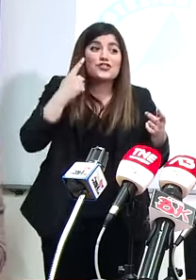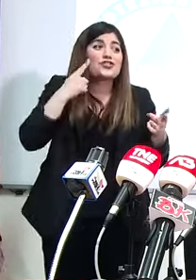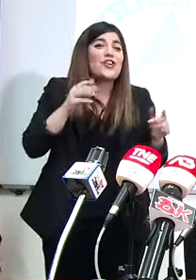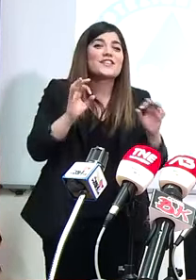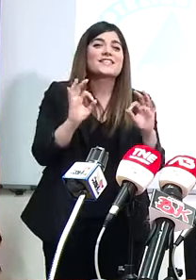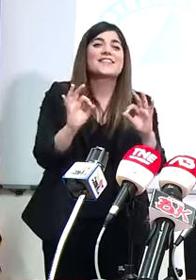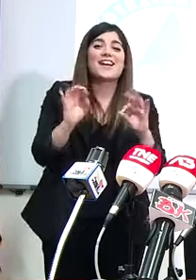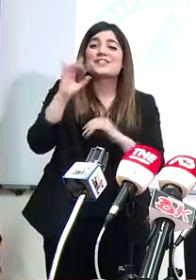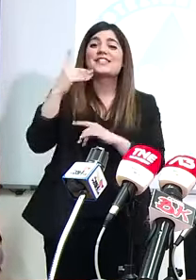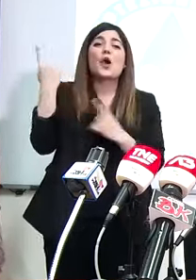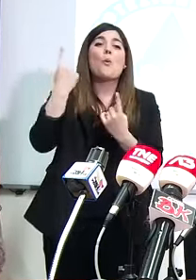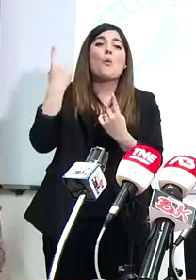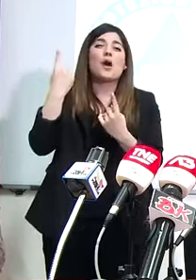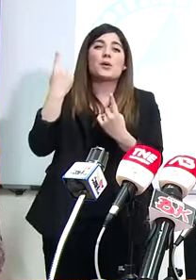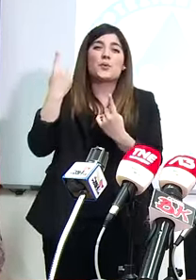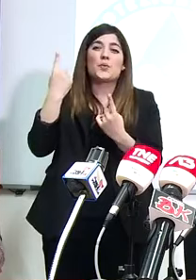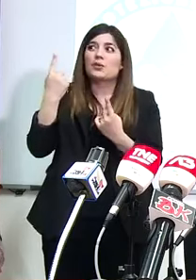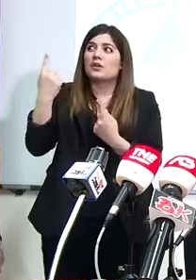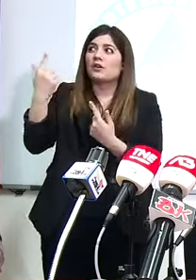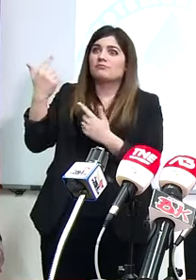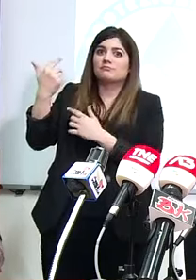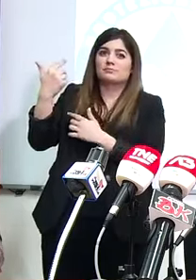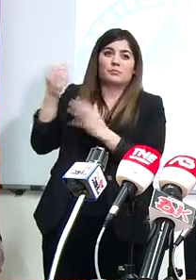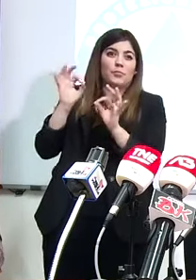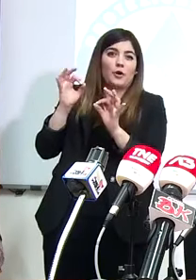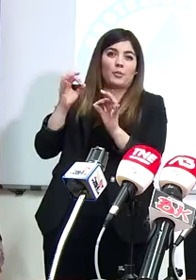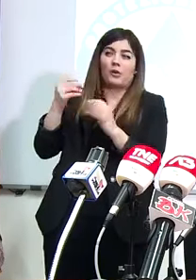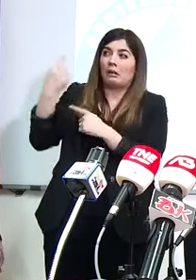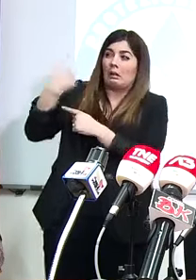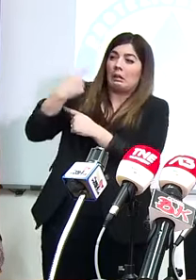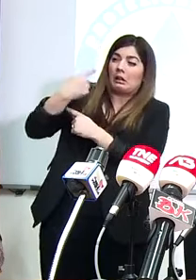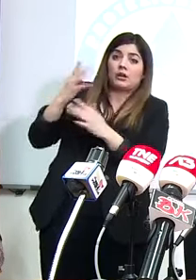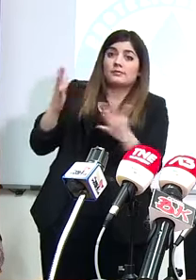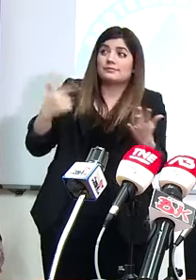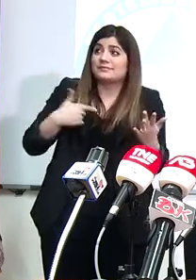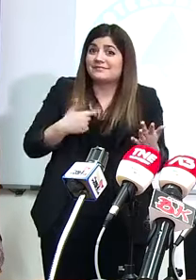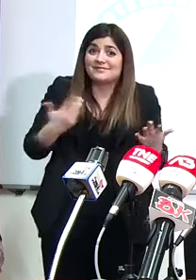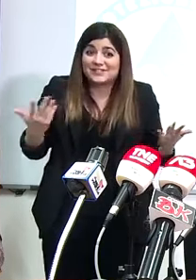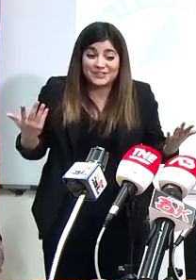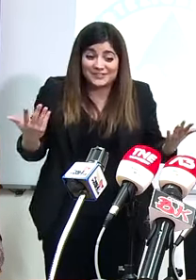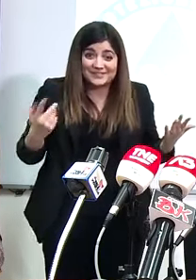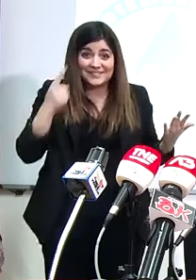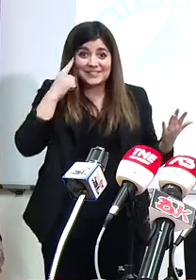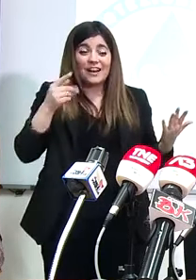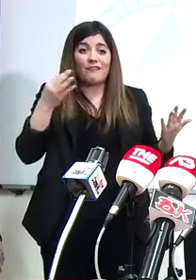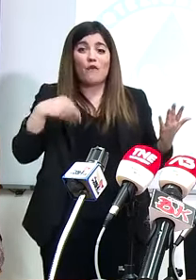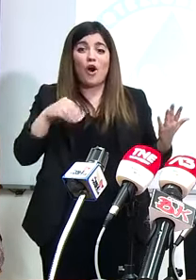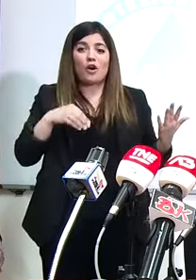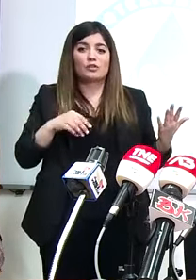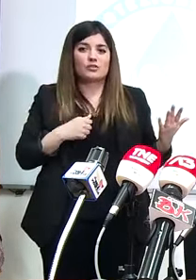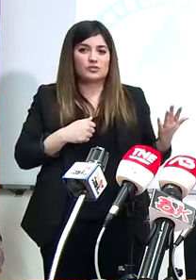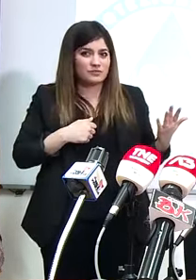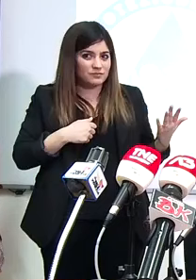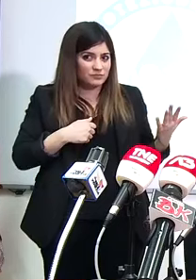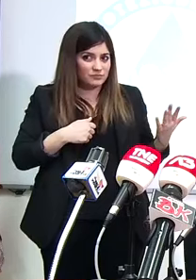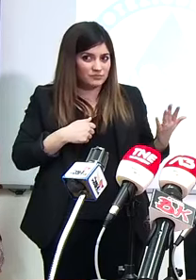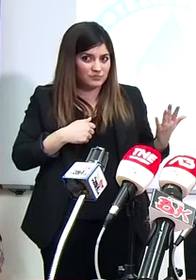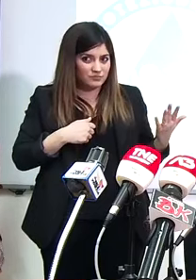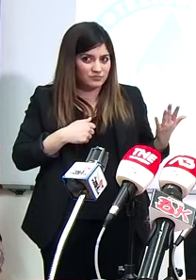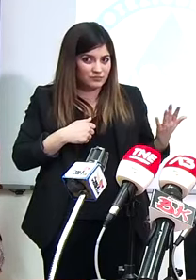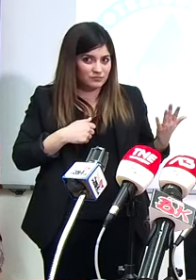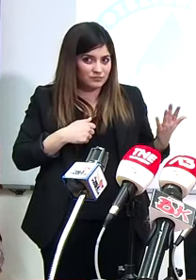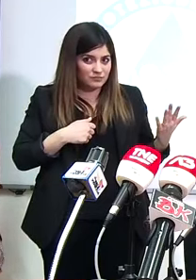dottor floor non le ha comunicato se i nomi da cui parte dell'inchiesta di perugia sono gli stessi che si sono fatti vivi anche no ma